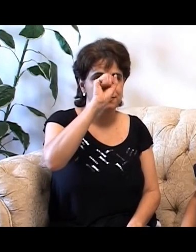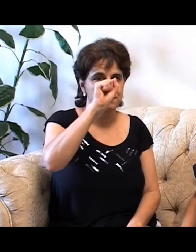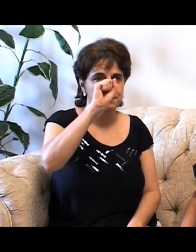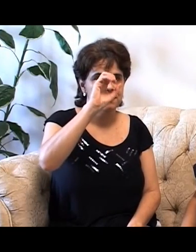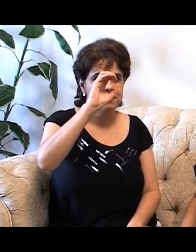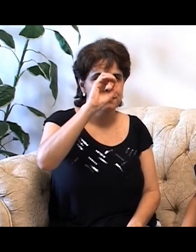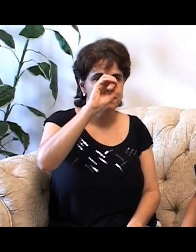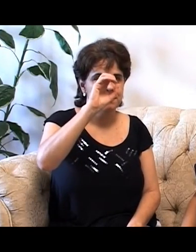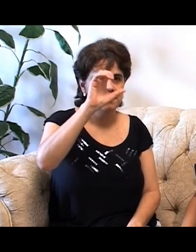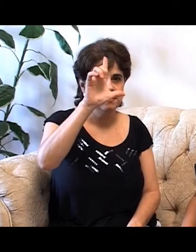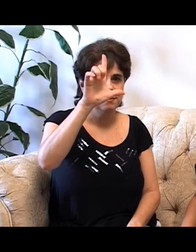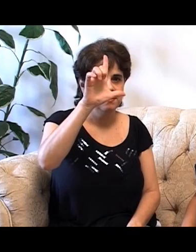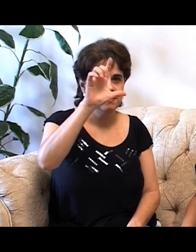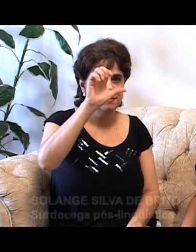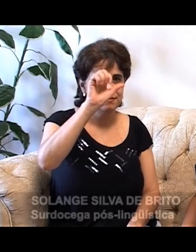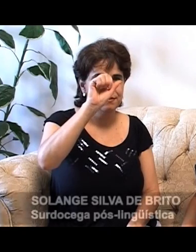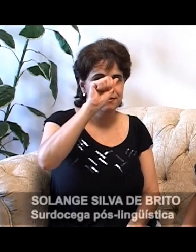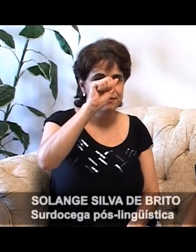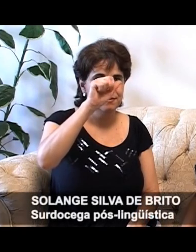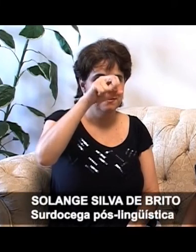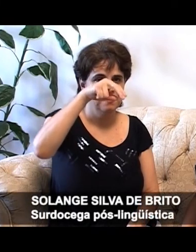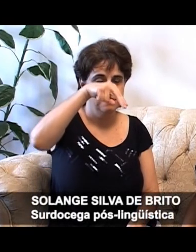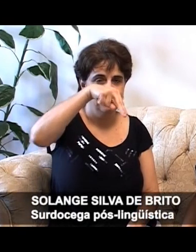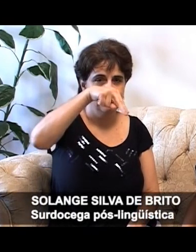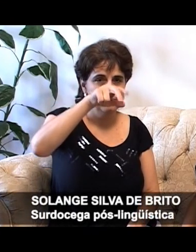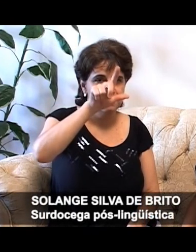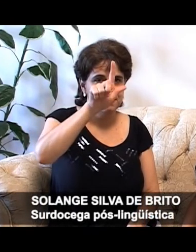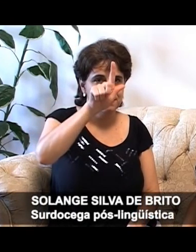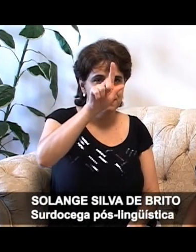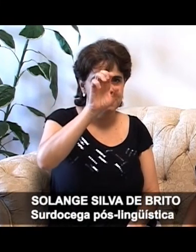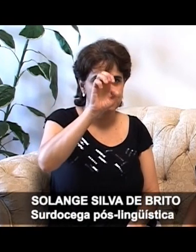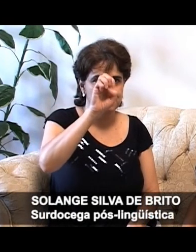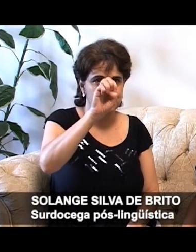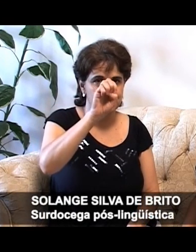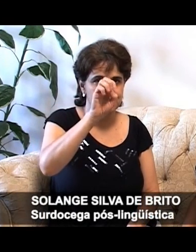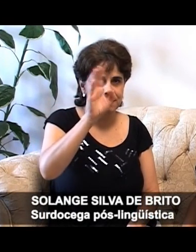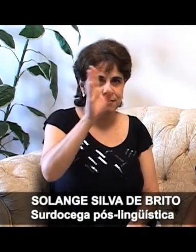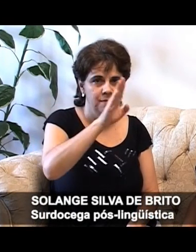Meu nome é Solange